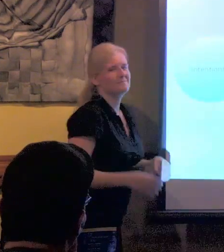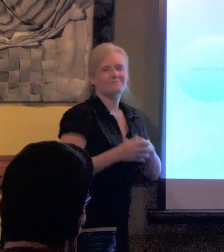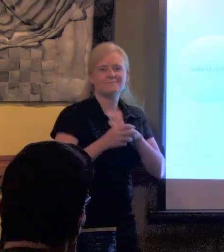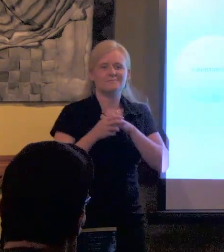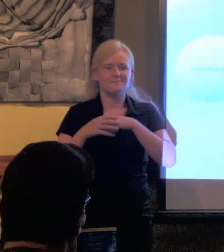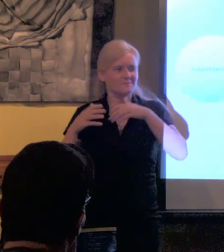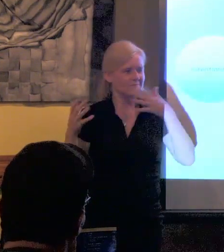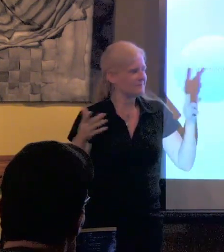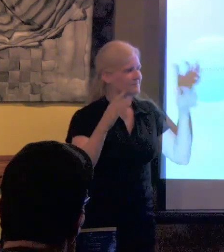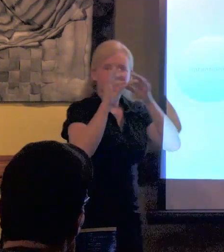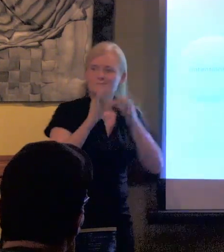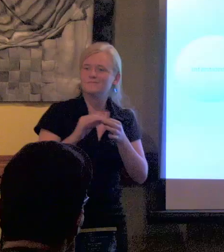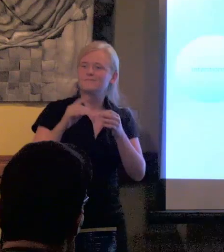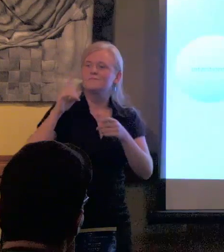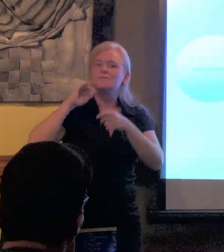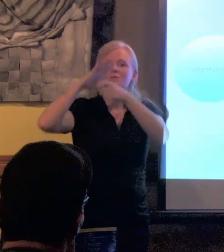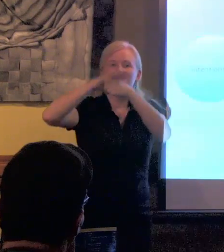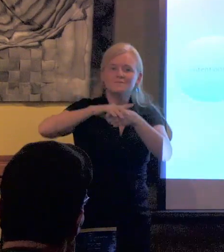On va donc faire 15